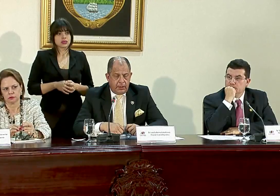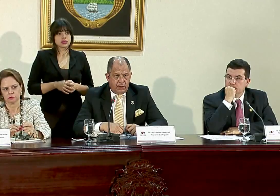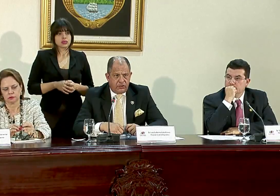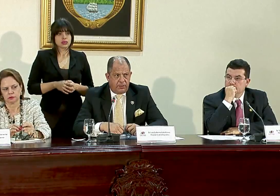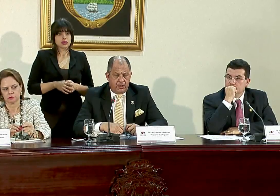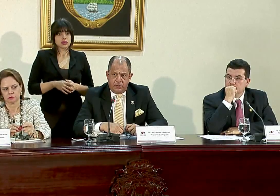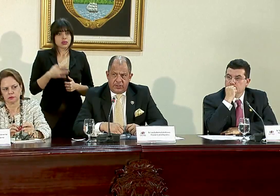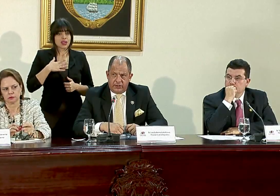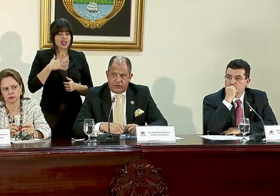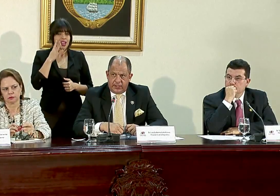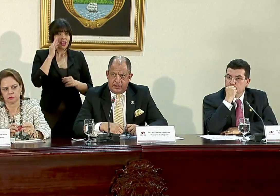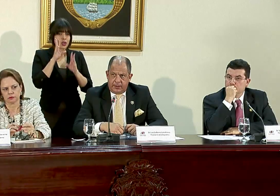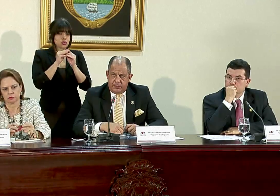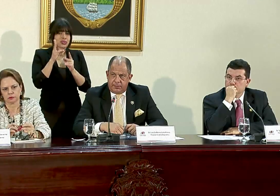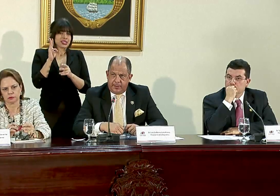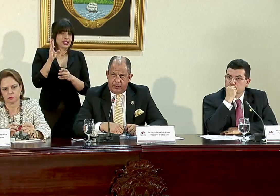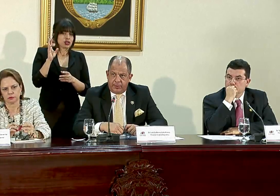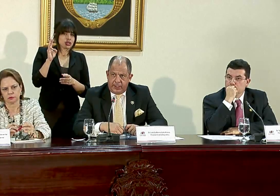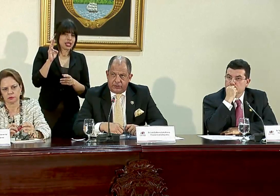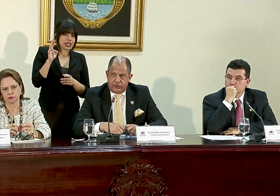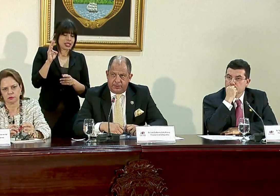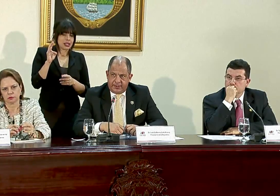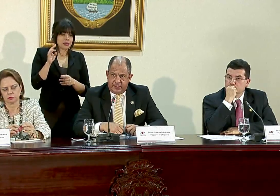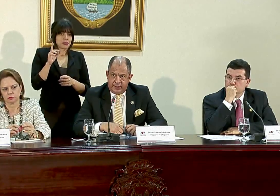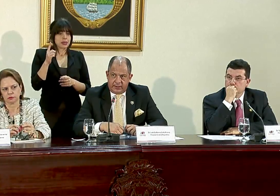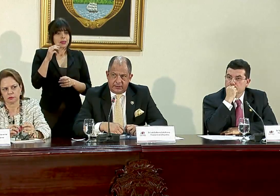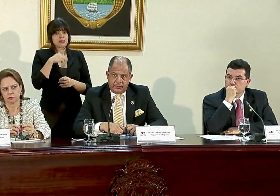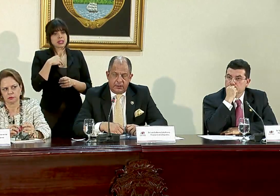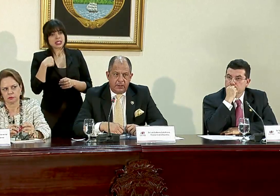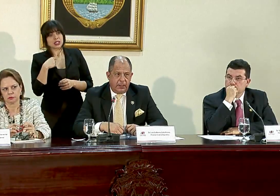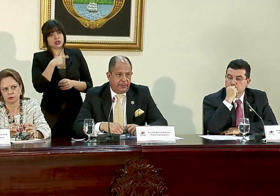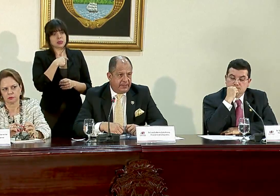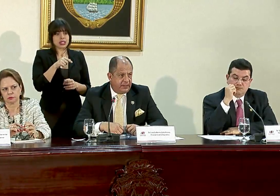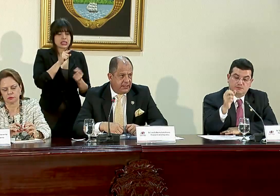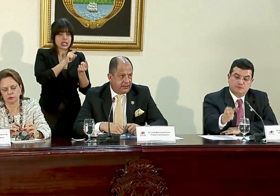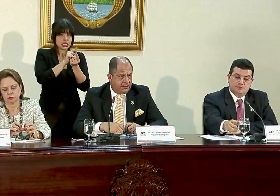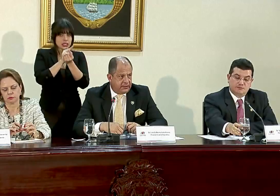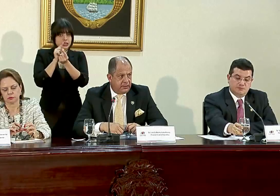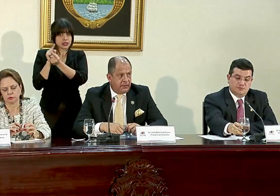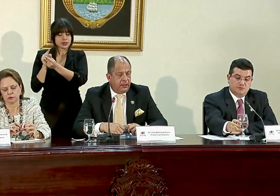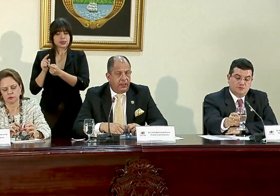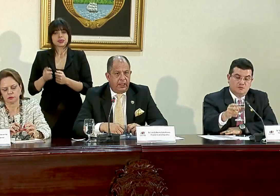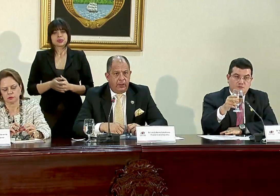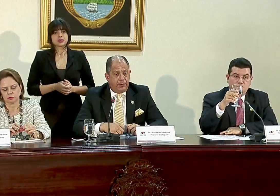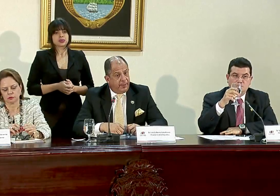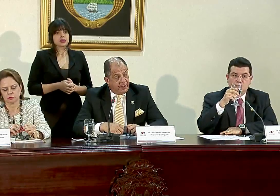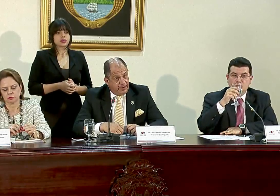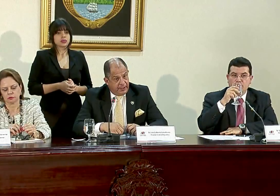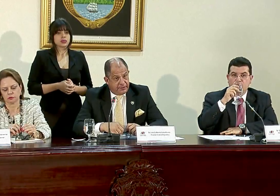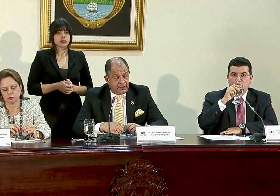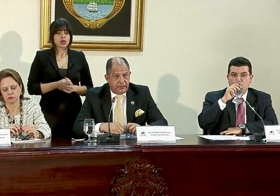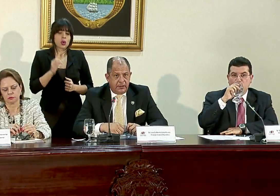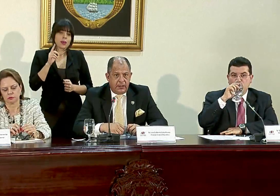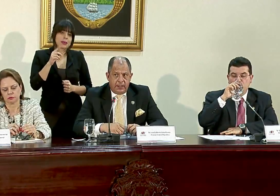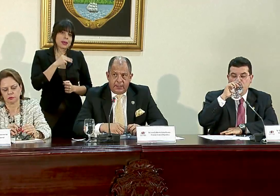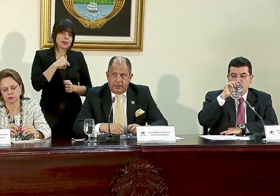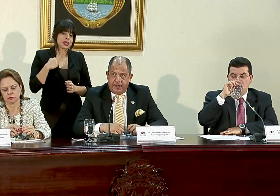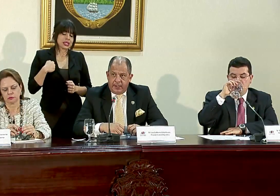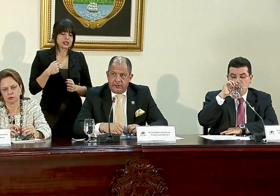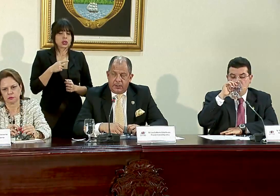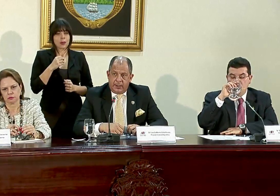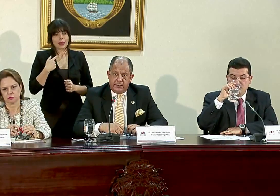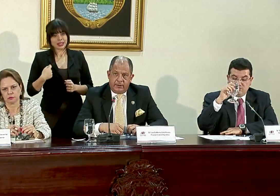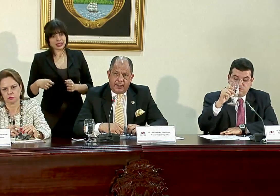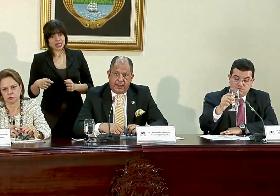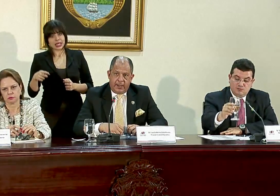creo que suman como seis o siete primeros ministros y presidentes y presidentas o primeras ministras que